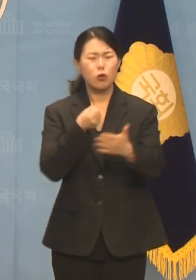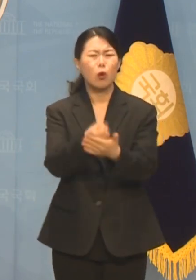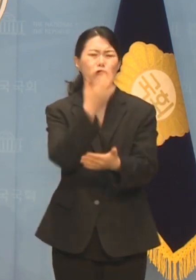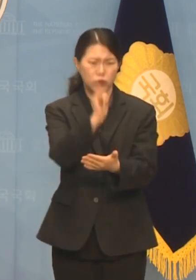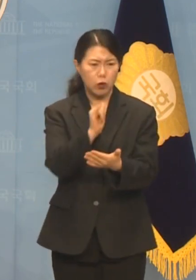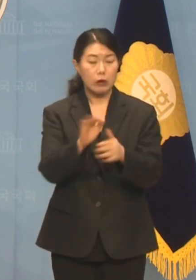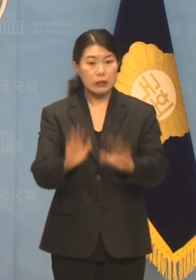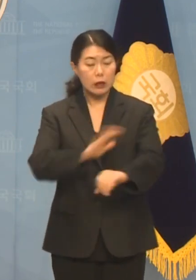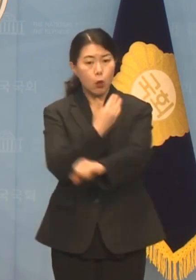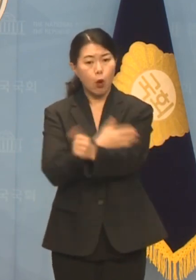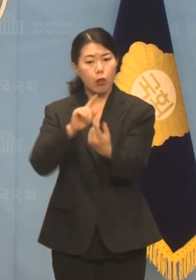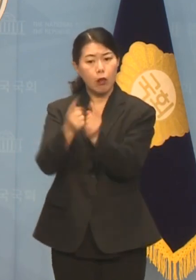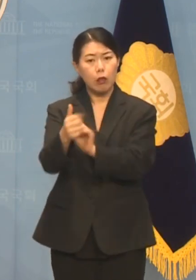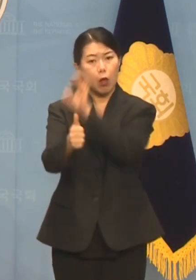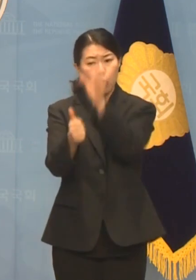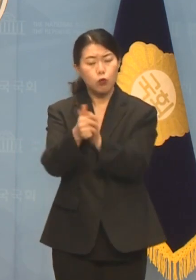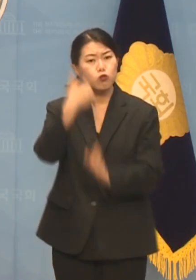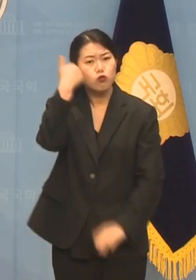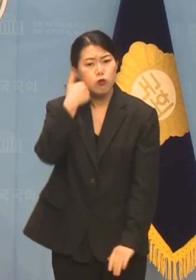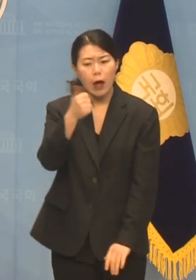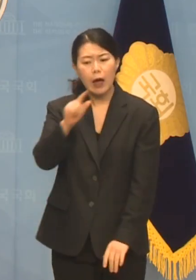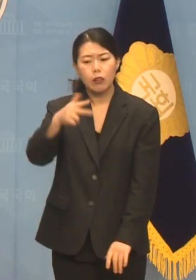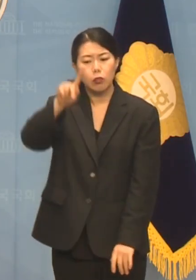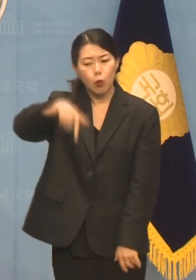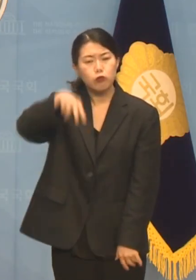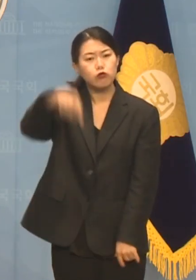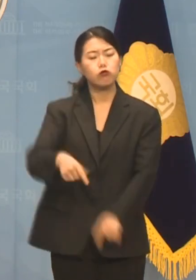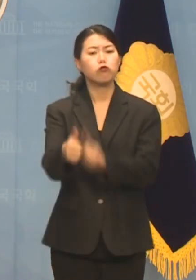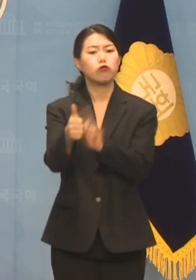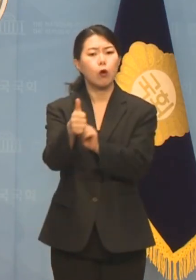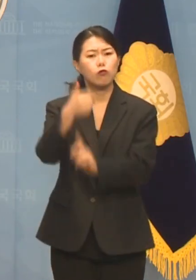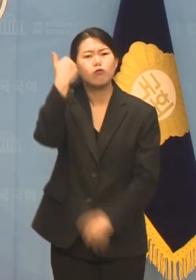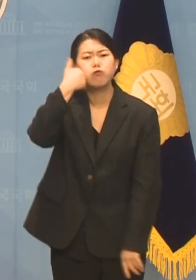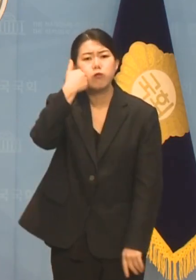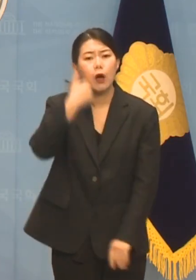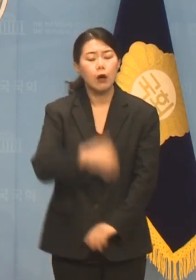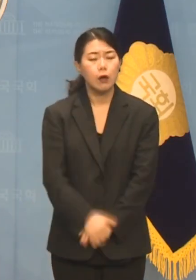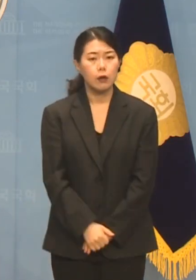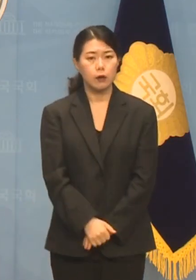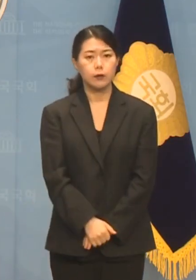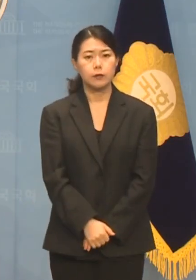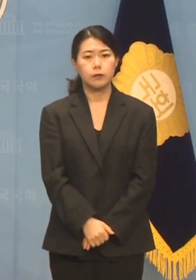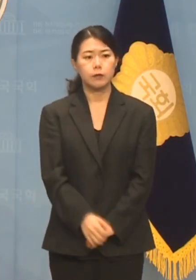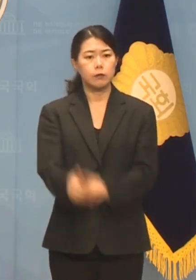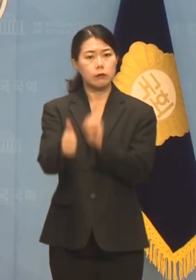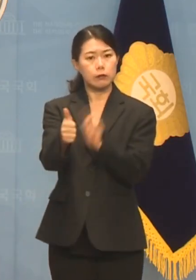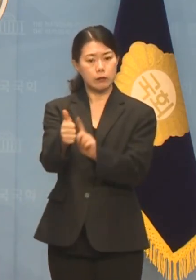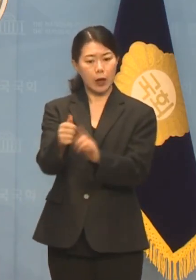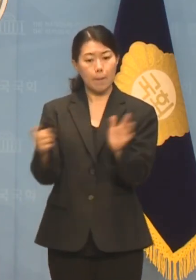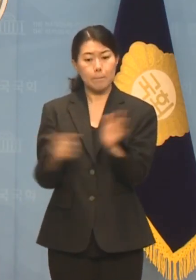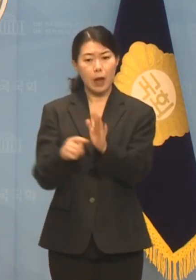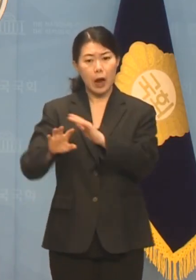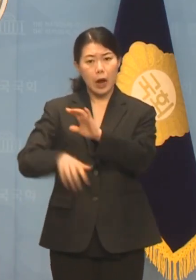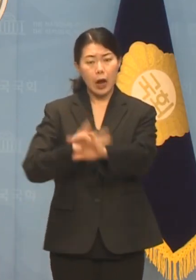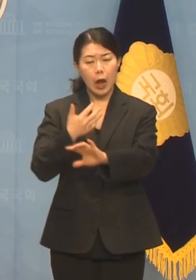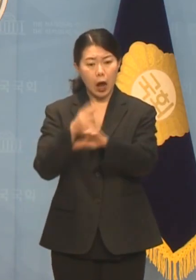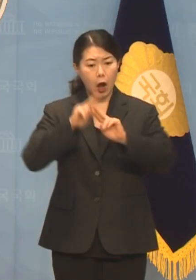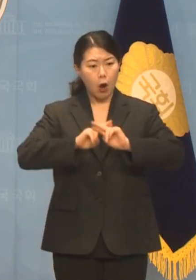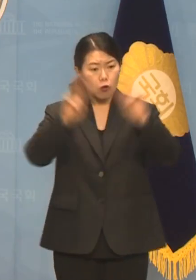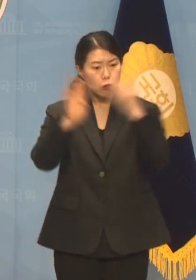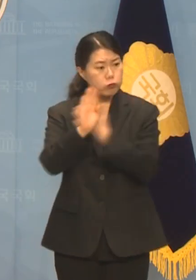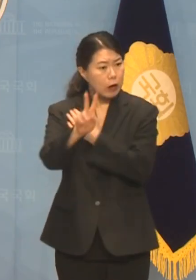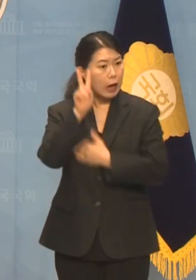지금 권한대행, 그러니까 한덕수 권한대행이 어떤 사람입니까? 그는 비상계엄이 해제되고 이틀이